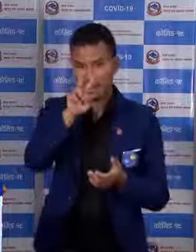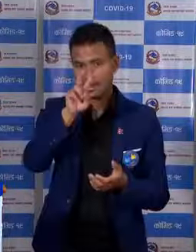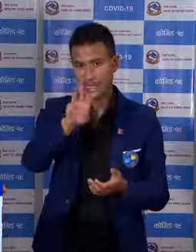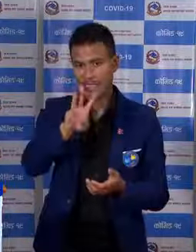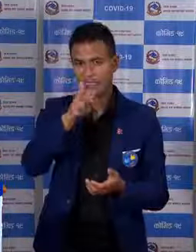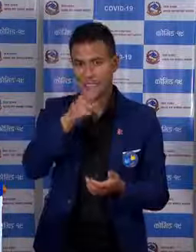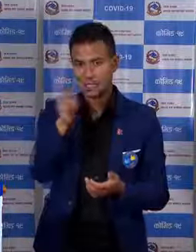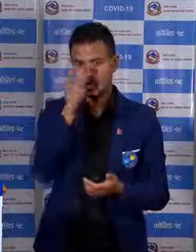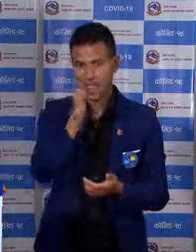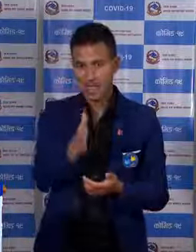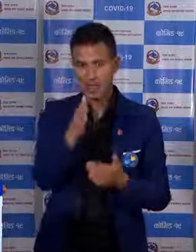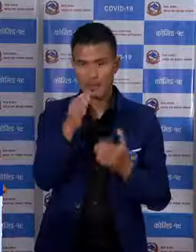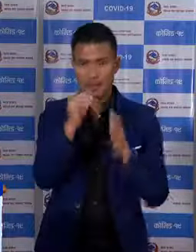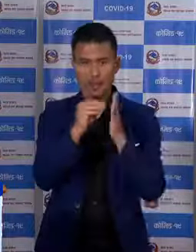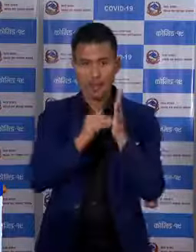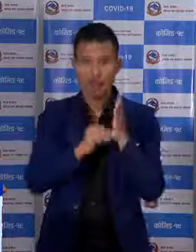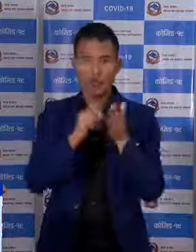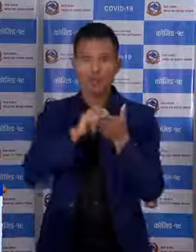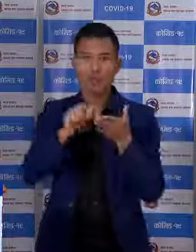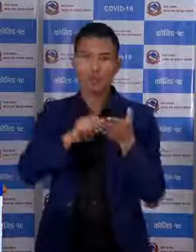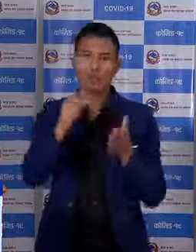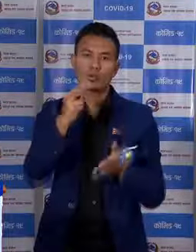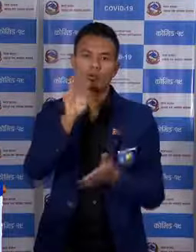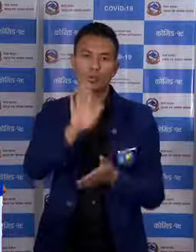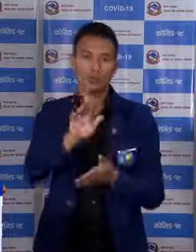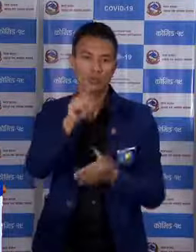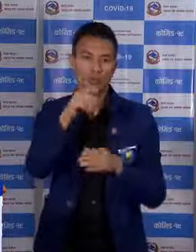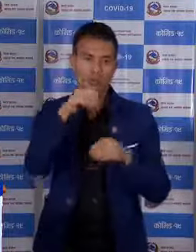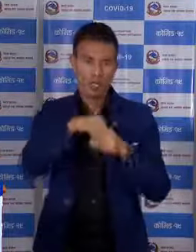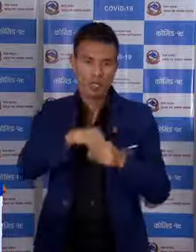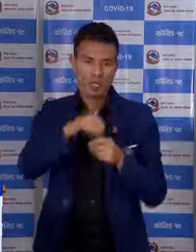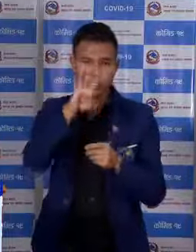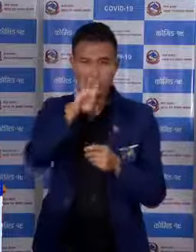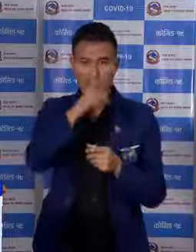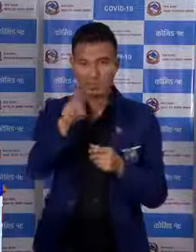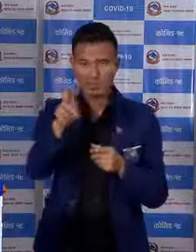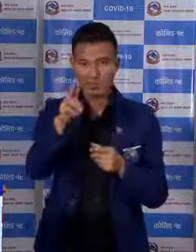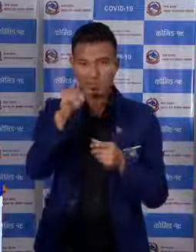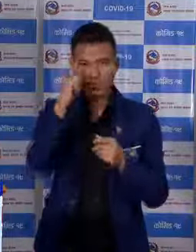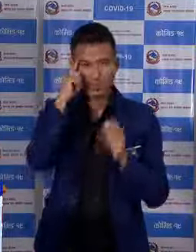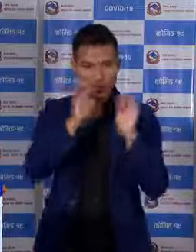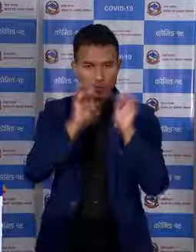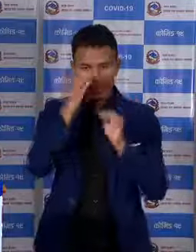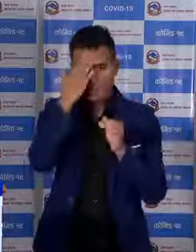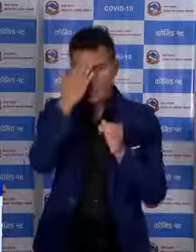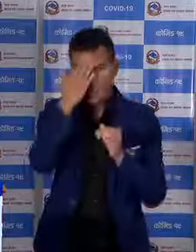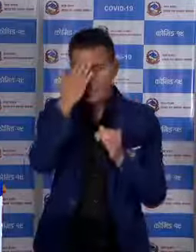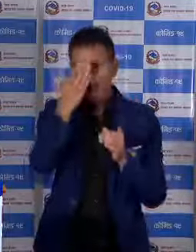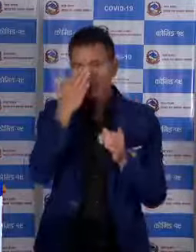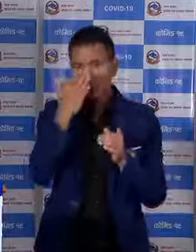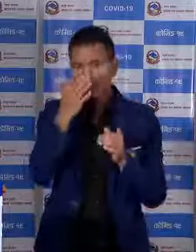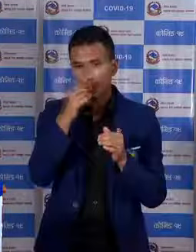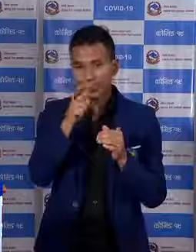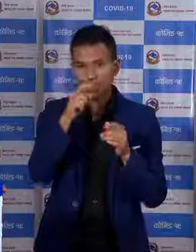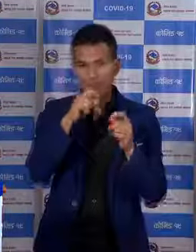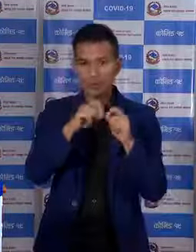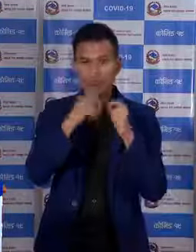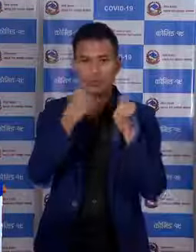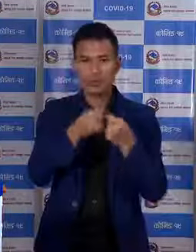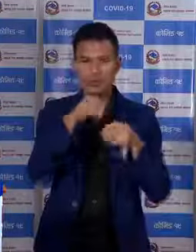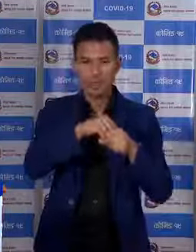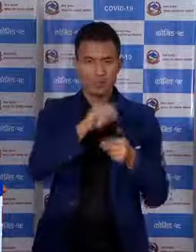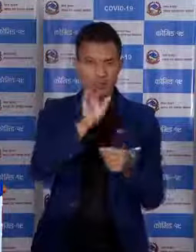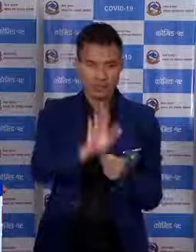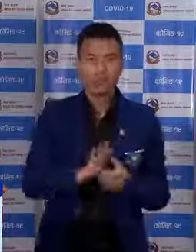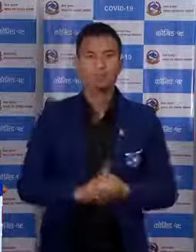जानाले यो विवरन भहरन भहे को छा जसमत्दे चार जाना संबावित संक्रमित को जोन मा भहे को